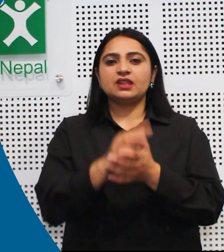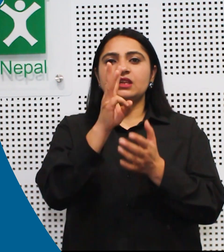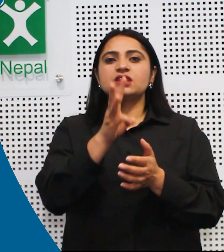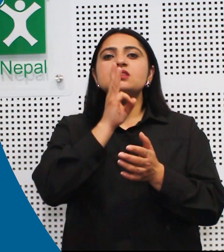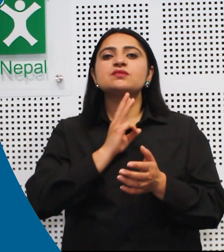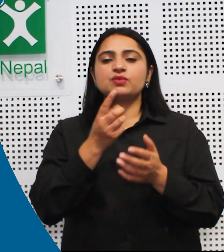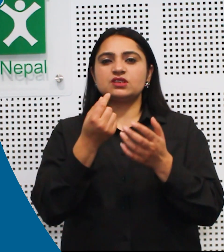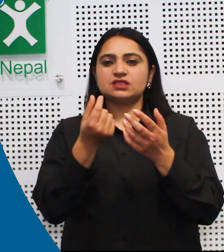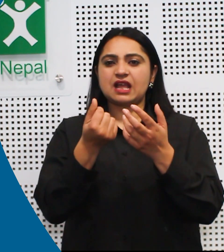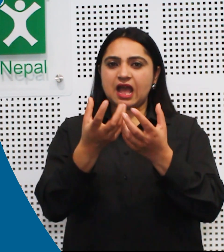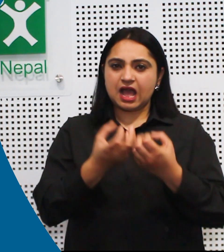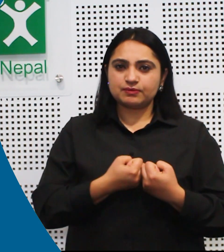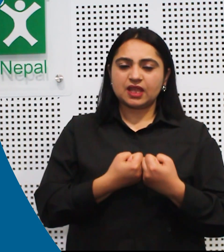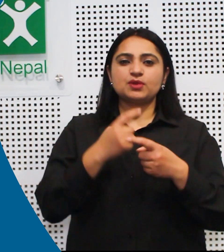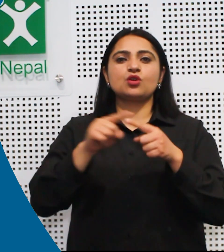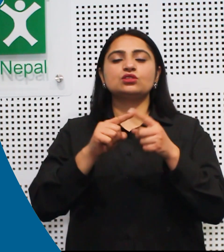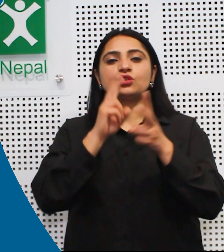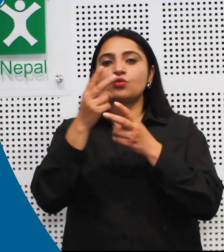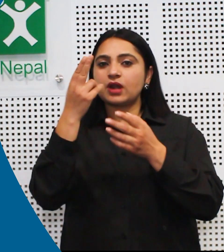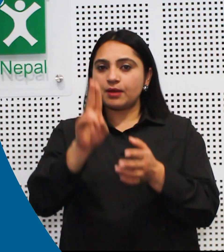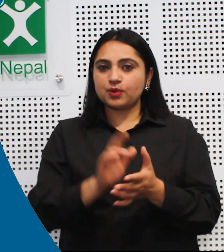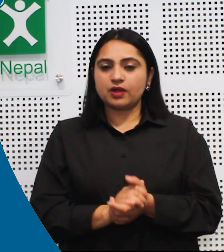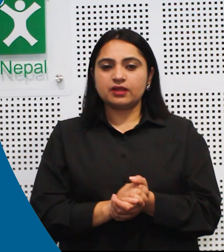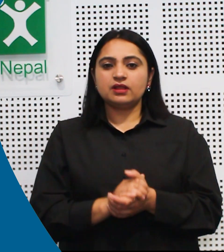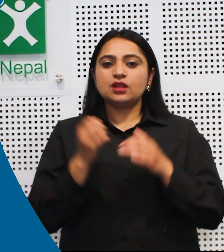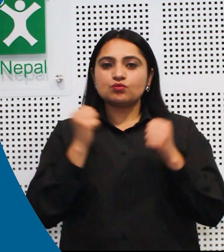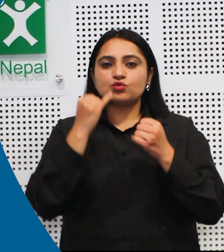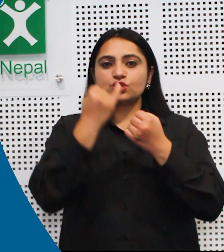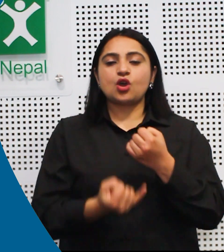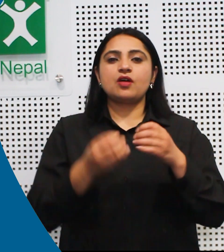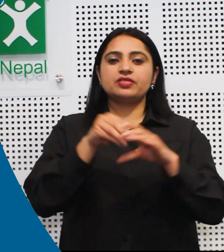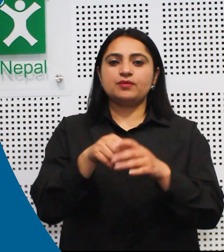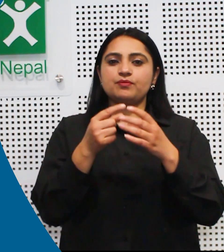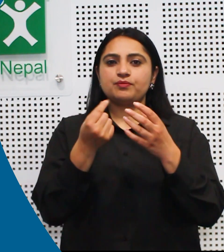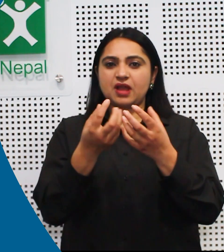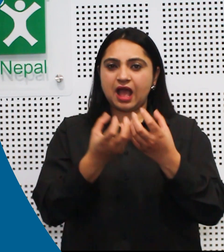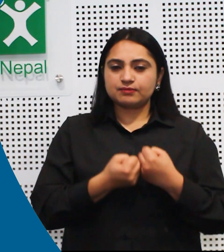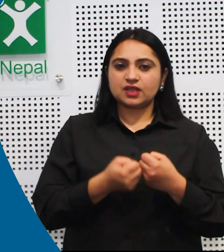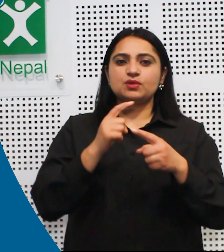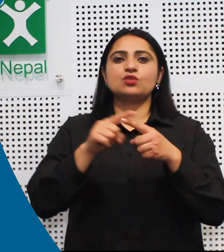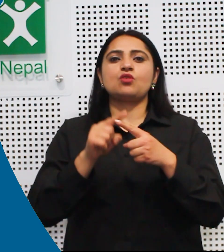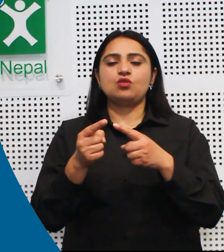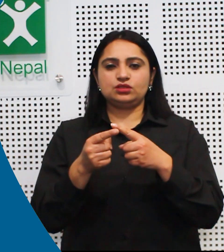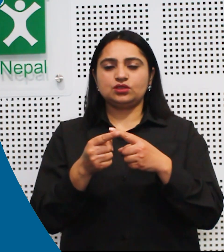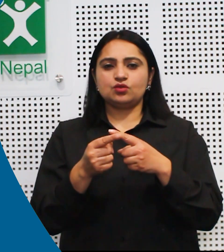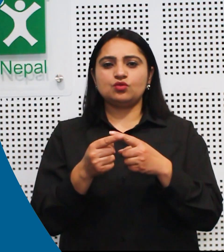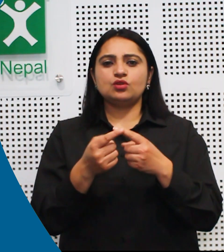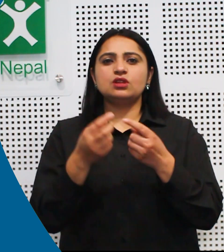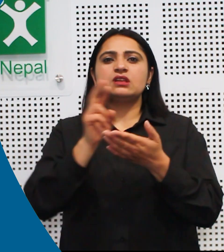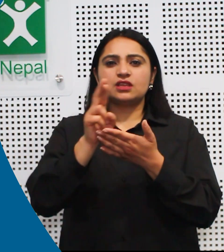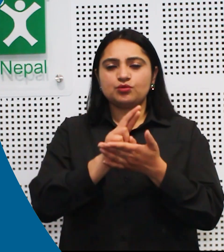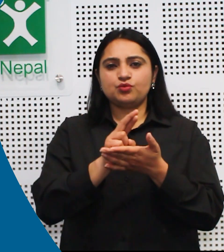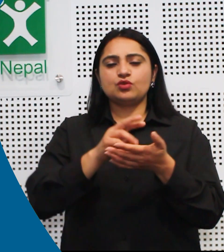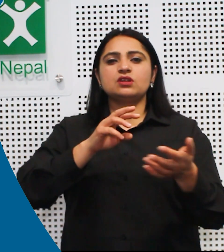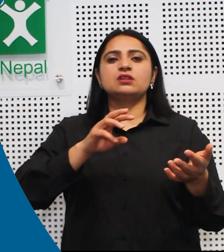वर्षको आयव्ययको कुराहरू हुने भयो। अनि अहिले तपाईँले भनेको जस्तै पुस मसान्तभित्र हैन आयव्ययको प्रक्षेपण गरिएको तथ्याङ्क चाहिँ प्रदेश र सङ्घको